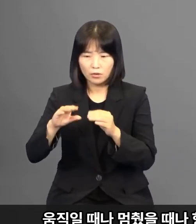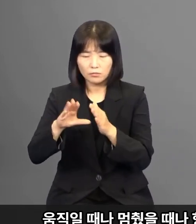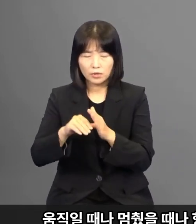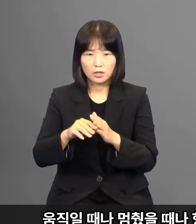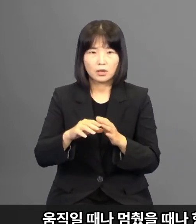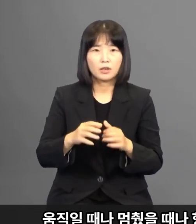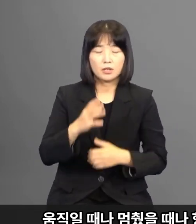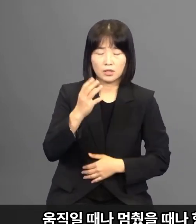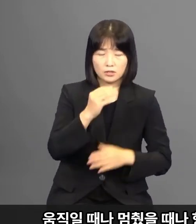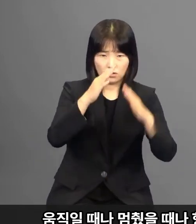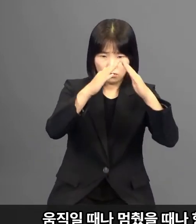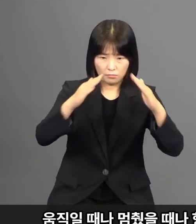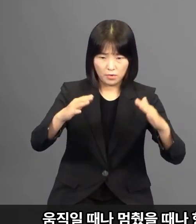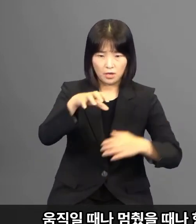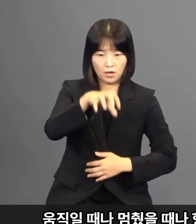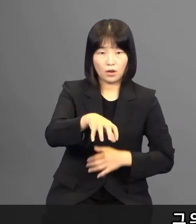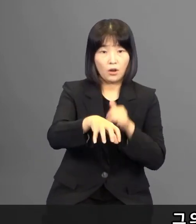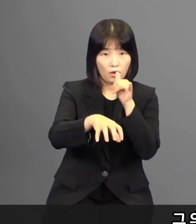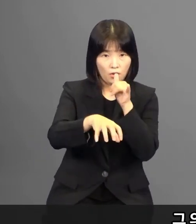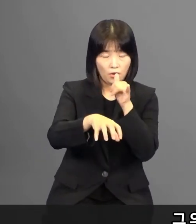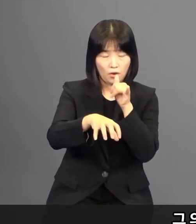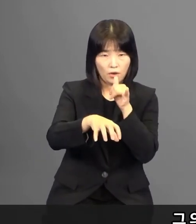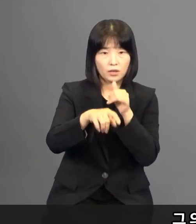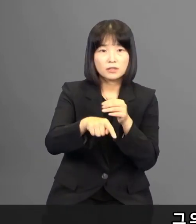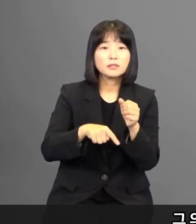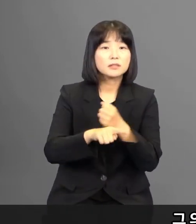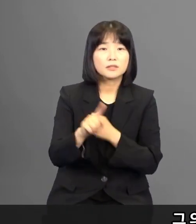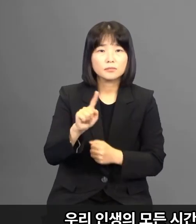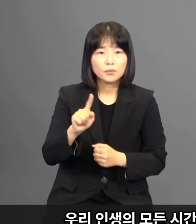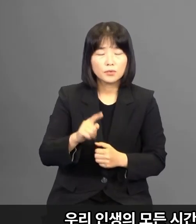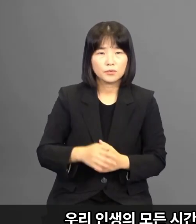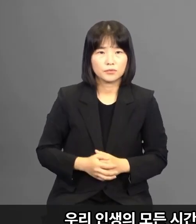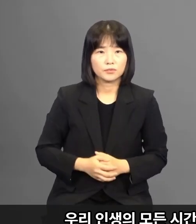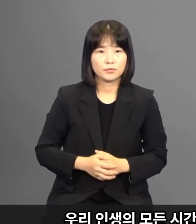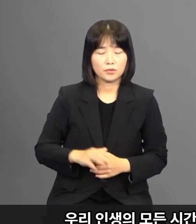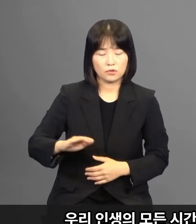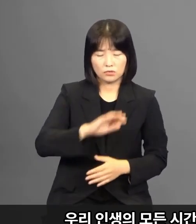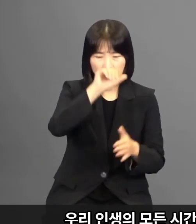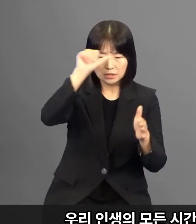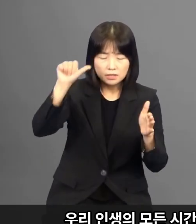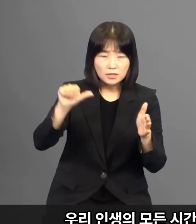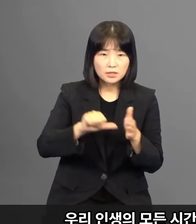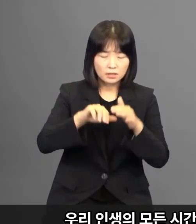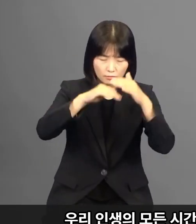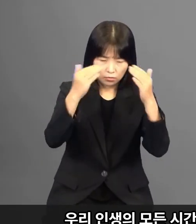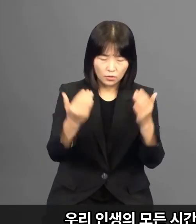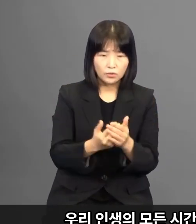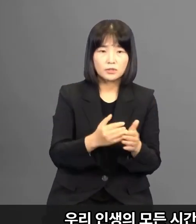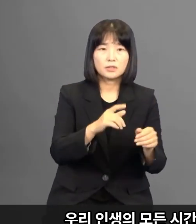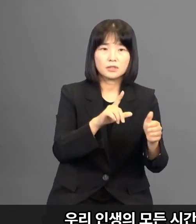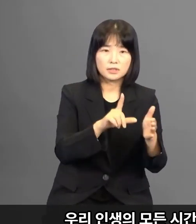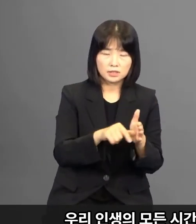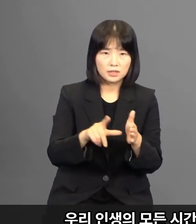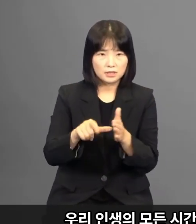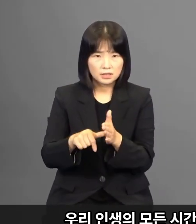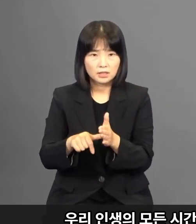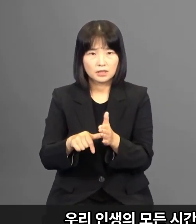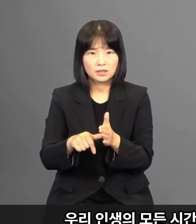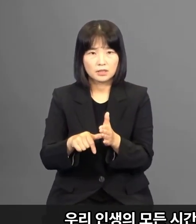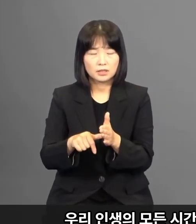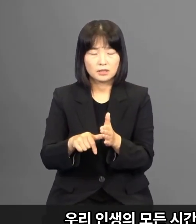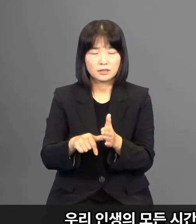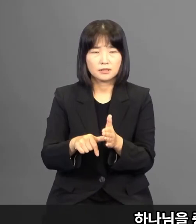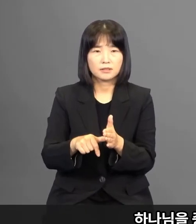성막이 그들의 중심에 있게 했어요. 그 의미는 무엇이냐? 우리 인생의 모든 시간과 스케줄과 우리 인생의